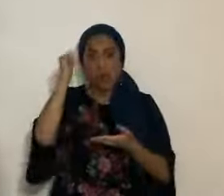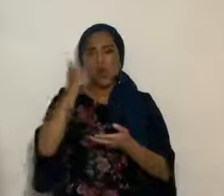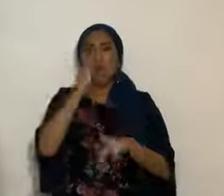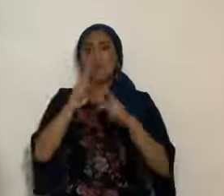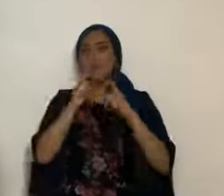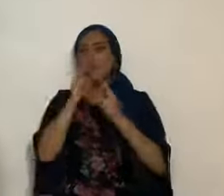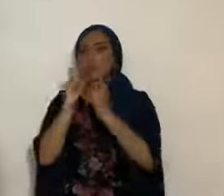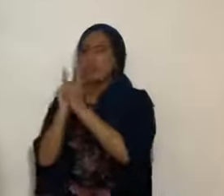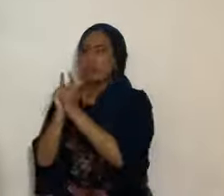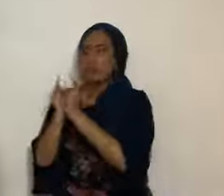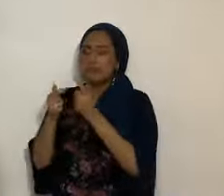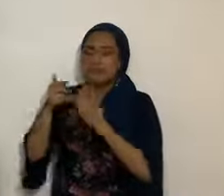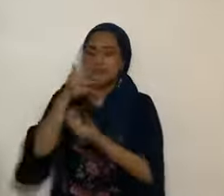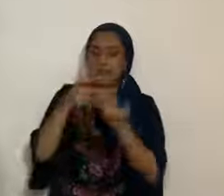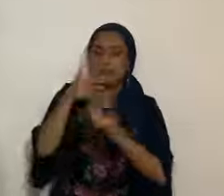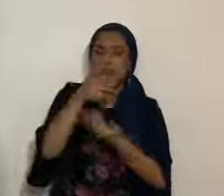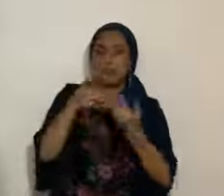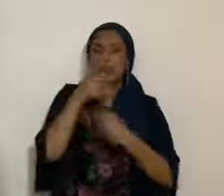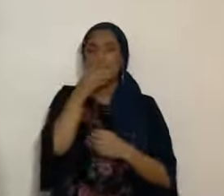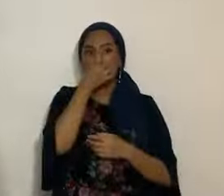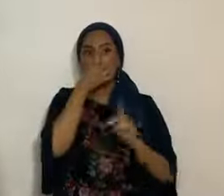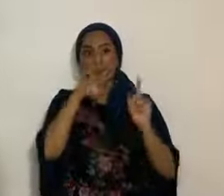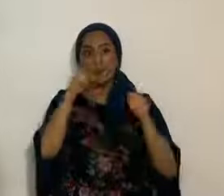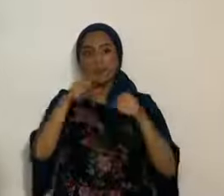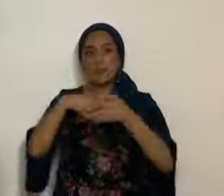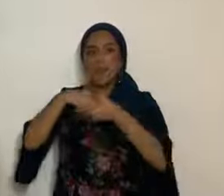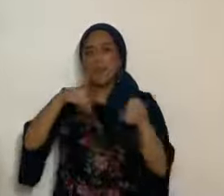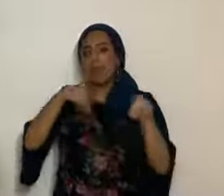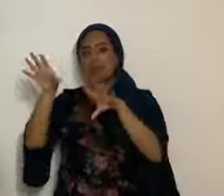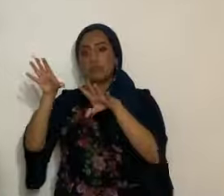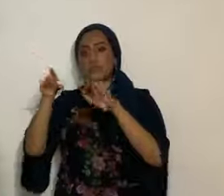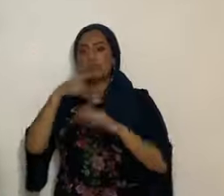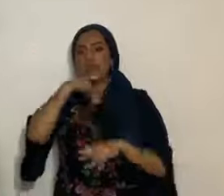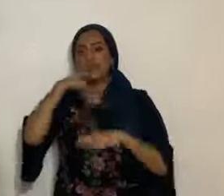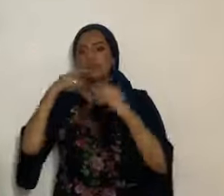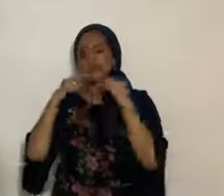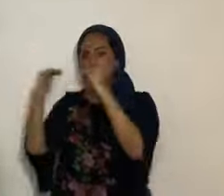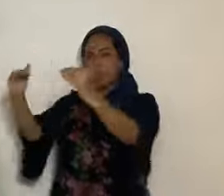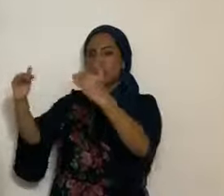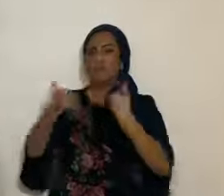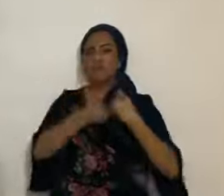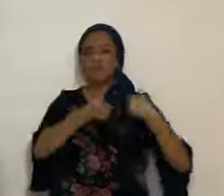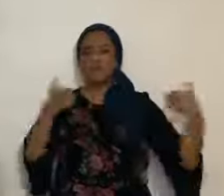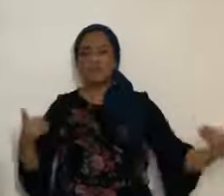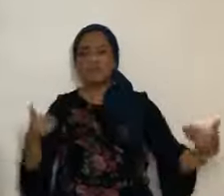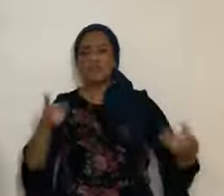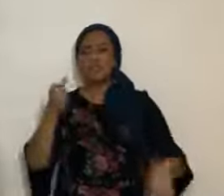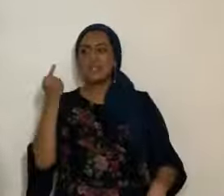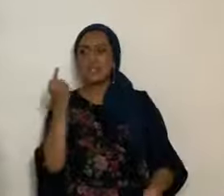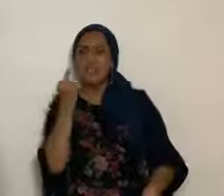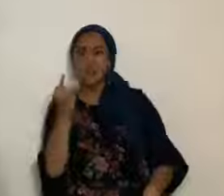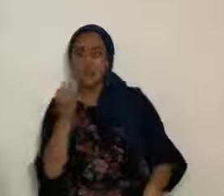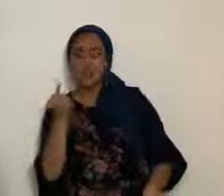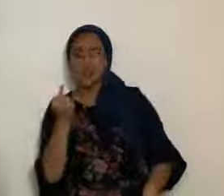había convivido, y tuvo que irse al desierto, apartado, solo. Y nos vamos a